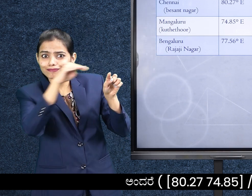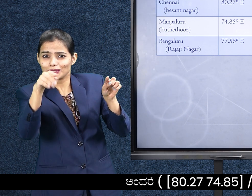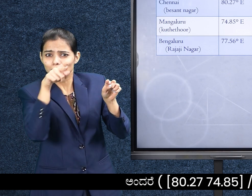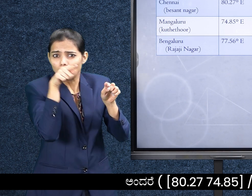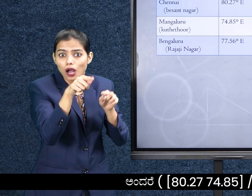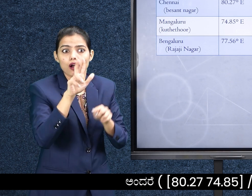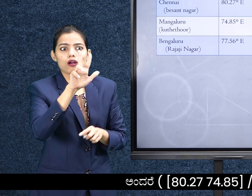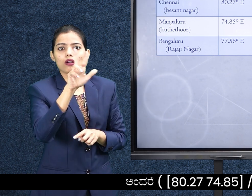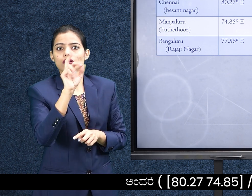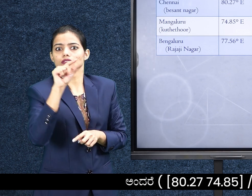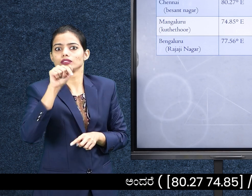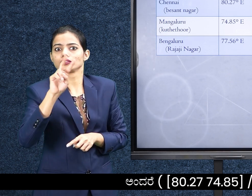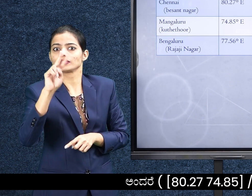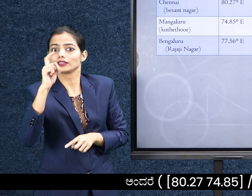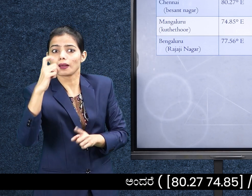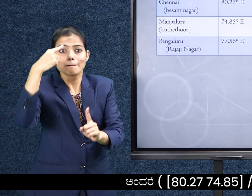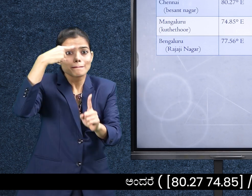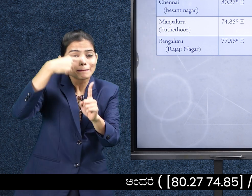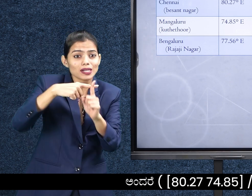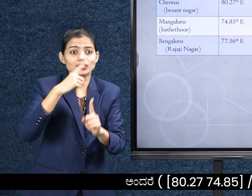ಆದರೆ 80.27,